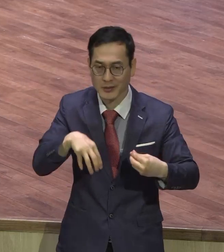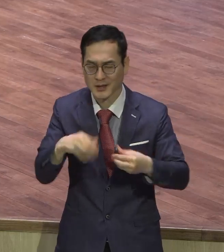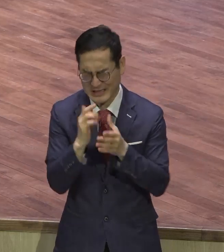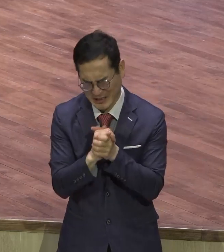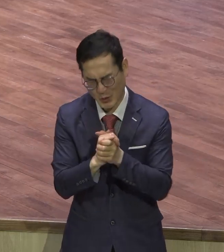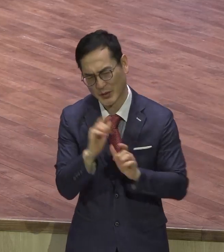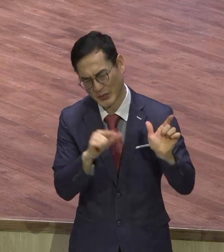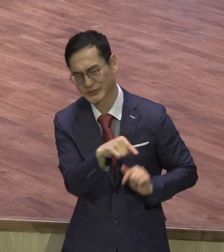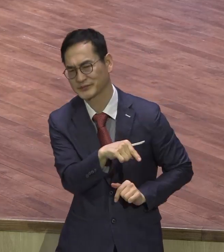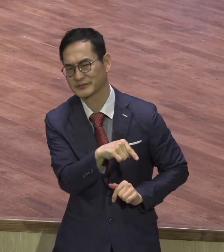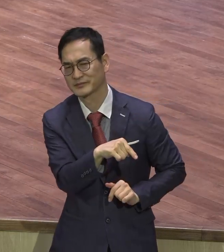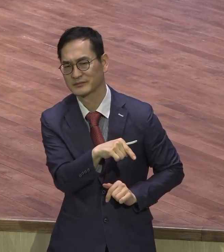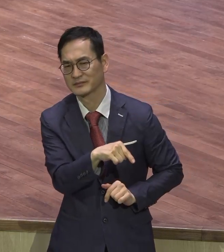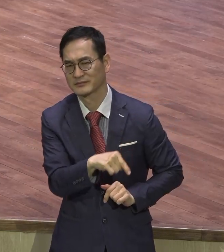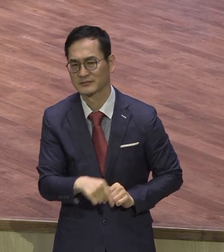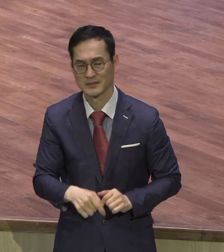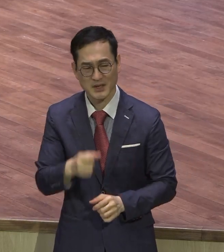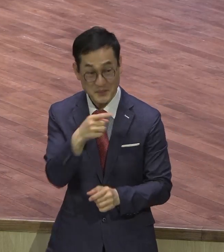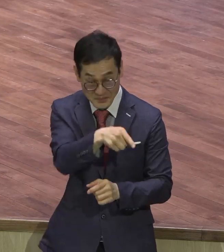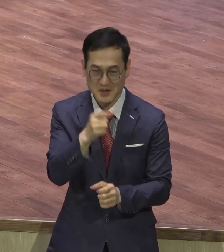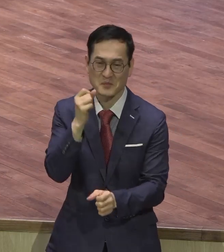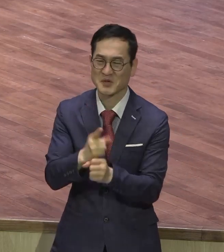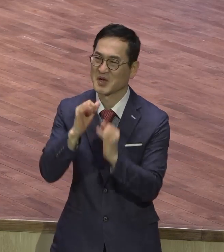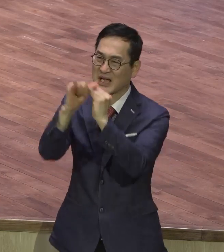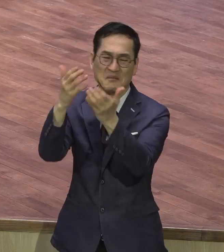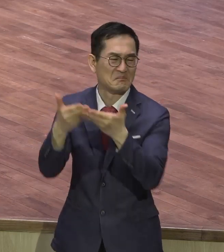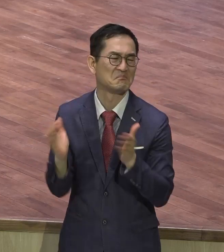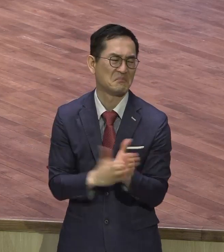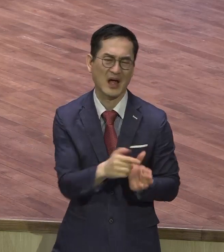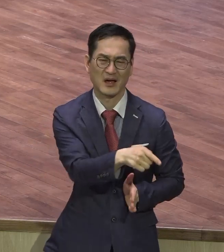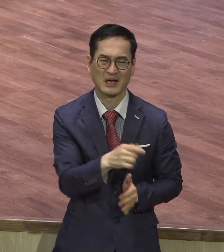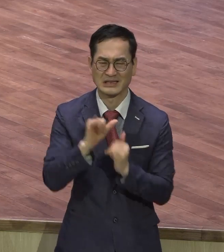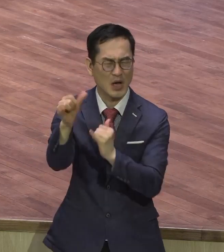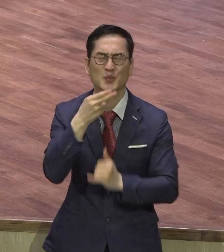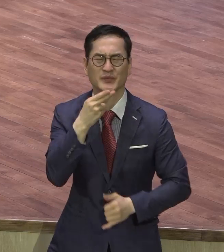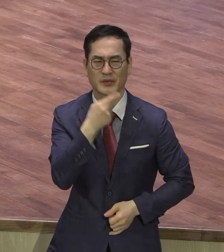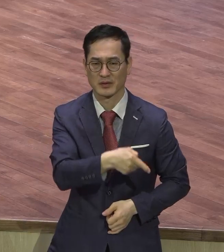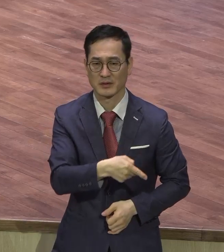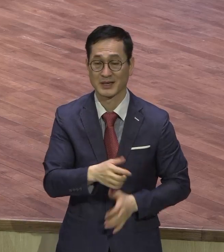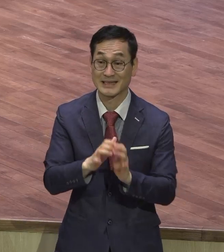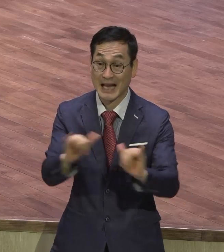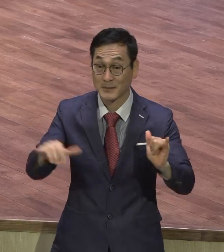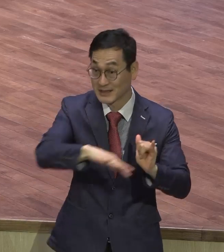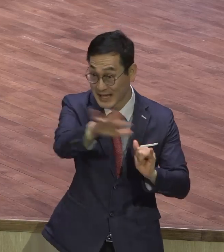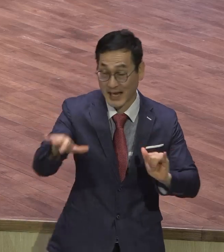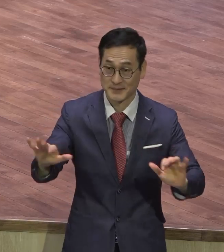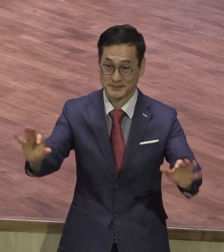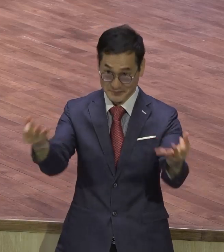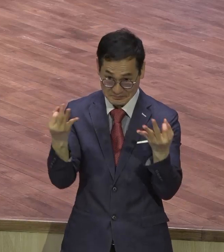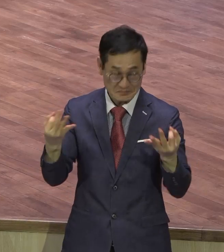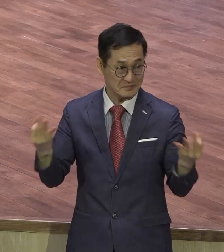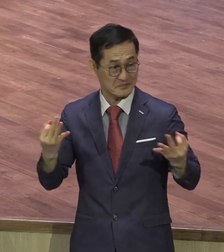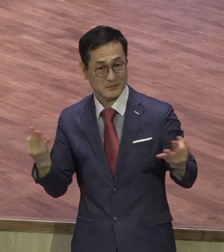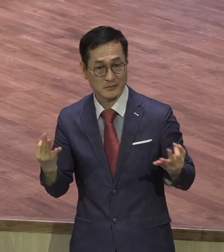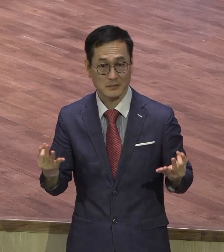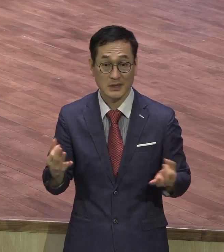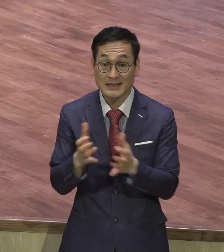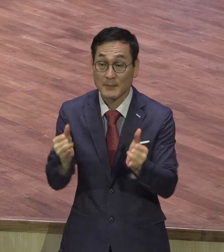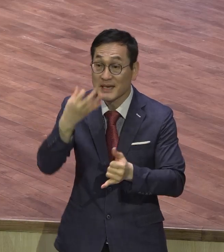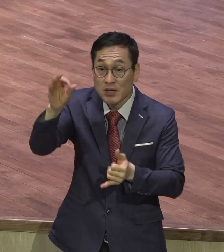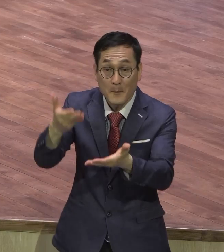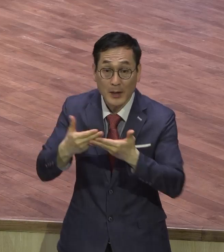내게 노니 그들은 자기 상을 이미 받았느니라. 사람들이 알아주길 바라서 했으면 알아주시면 끝났어요.